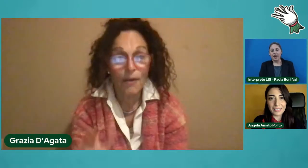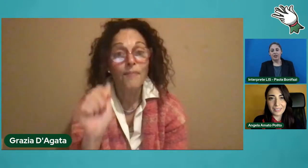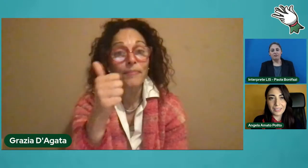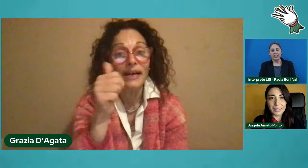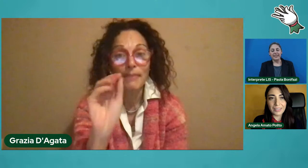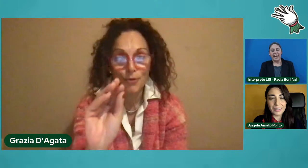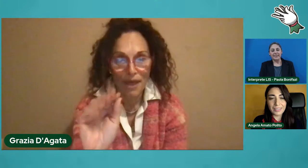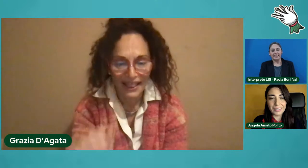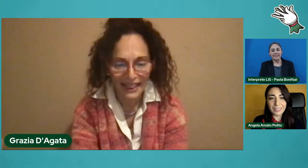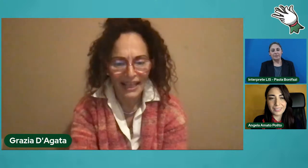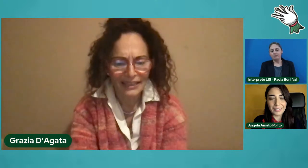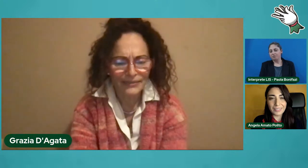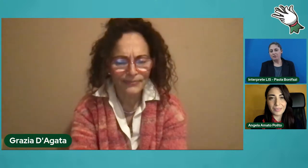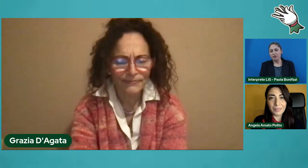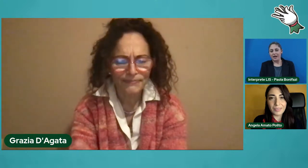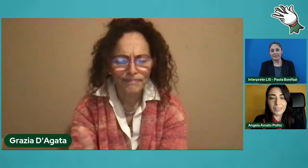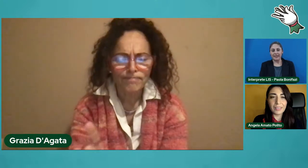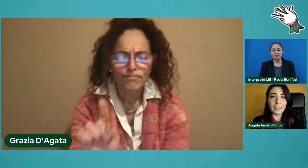Allora, vorrei chiederti, prima domanda.